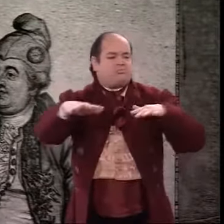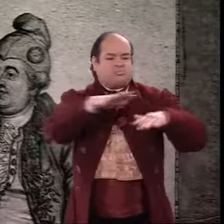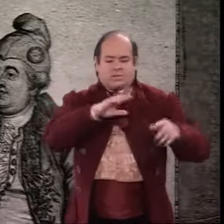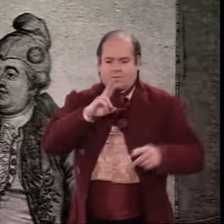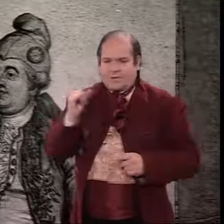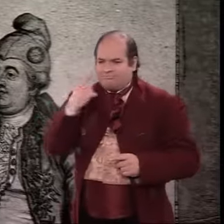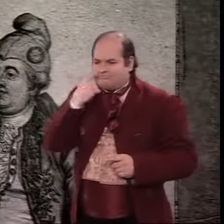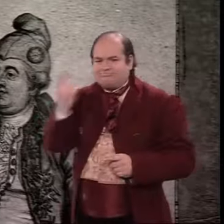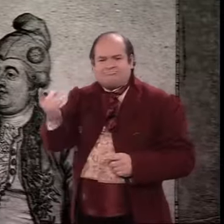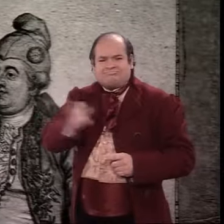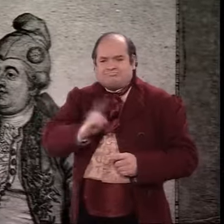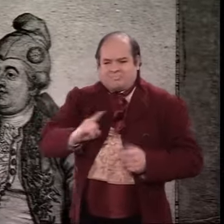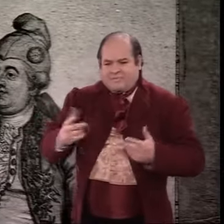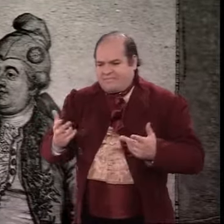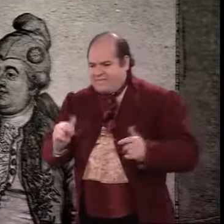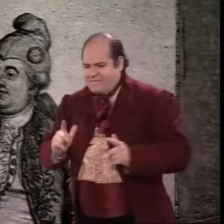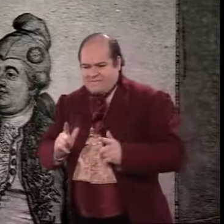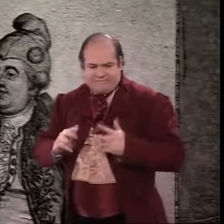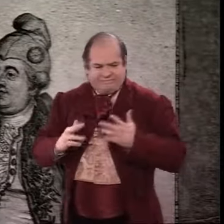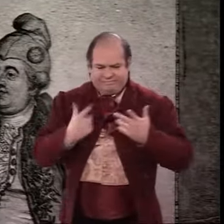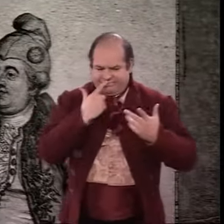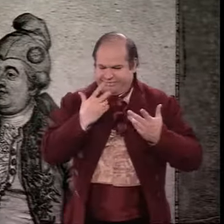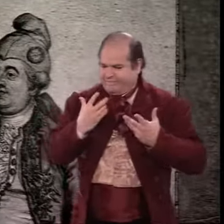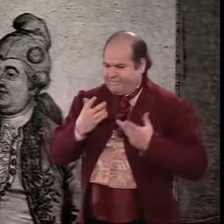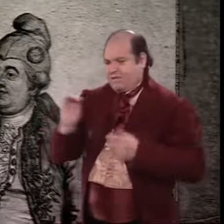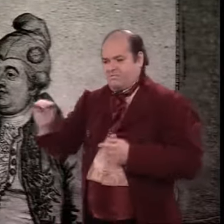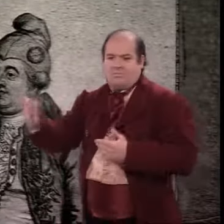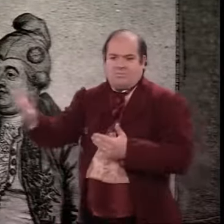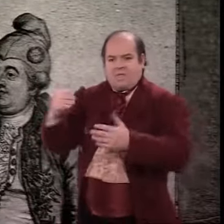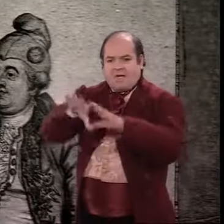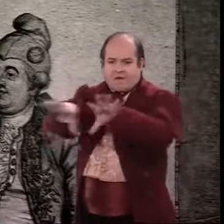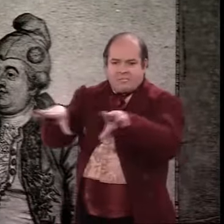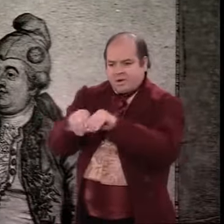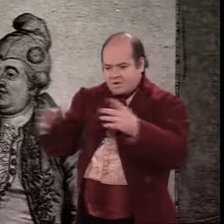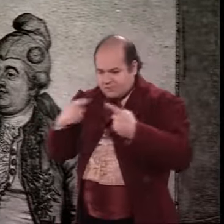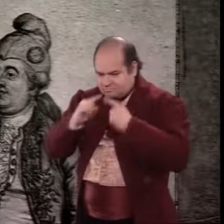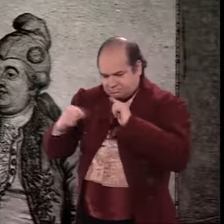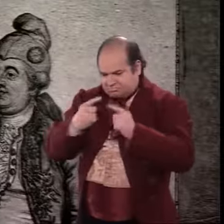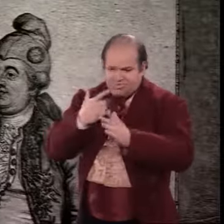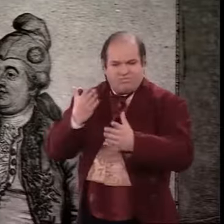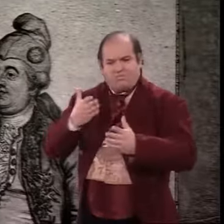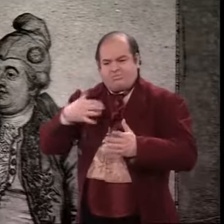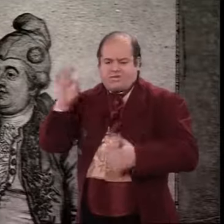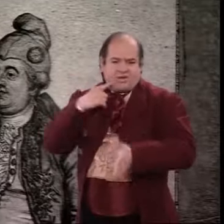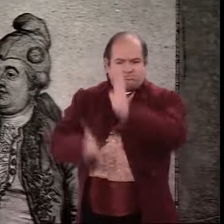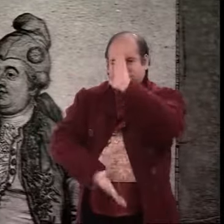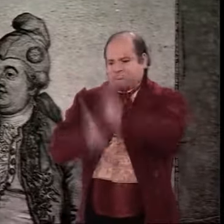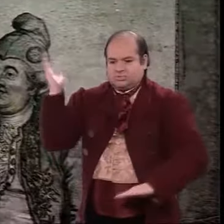l'Assemblée constituante. Cet état de grâce est de courte durée. L'entente de tous les Français se désagrège rapidement, ainsi que la popularité du